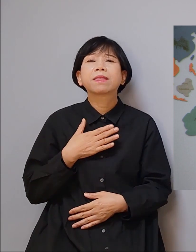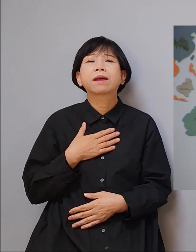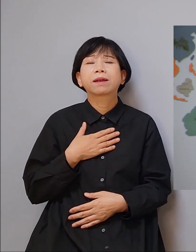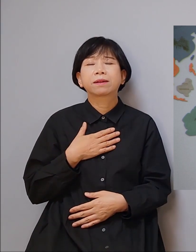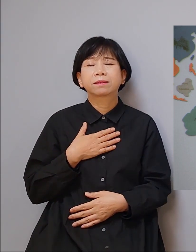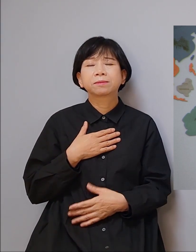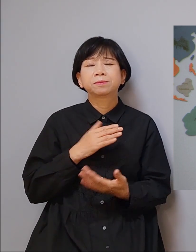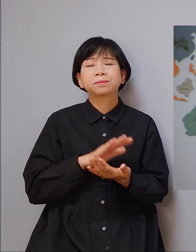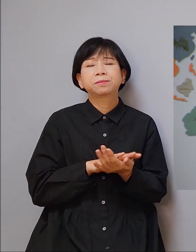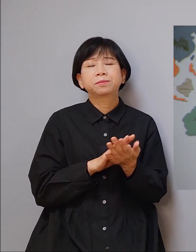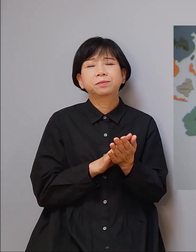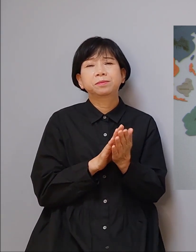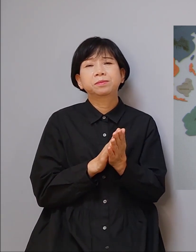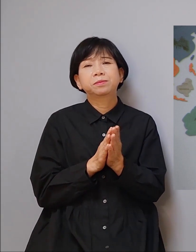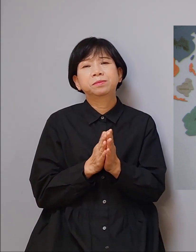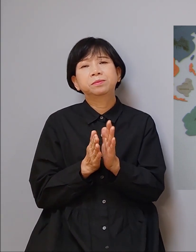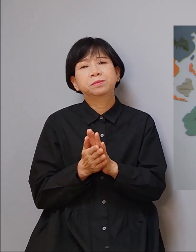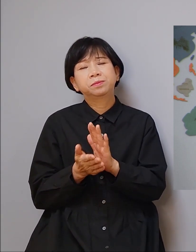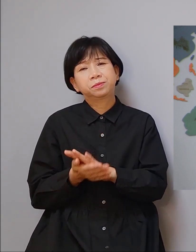하나님이 바꿔주신다는 거죠.